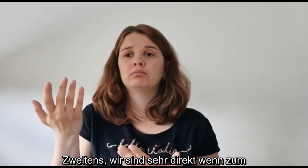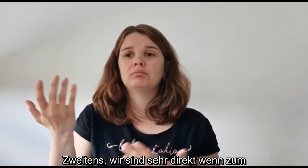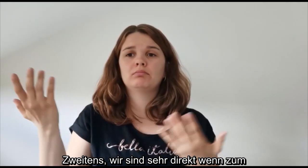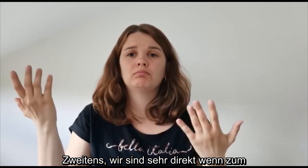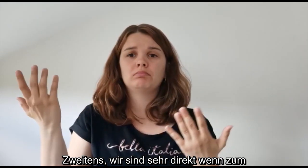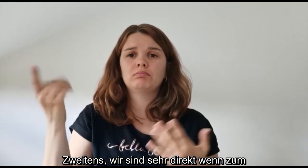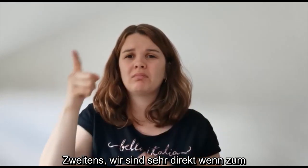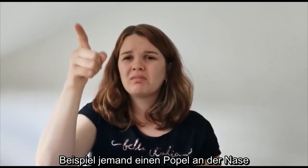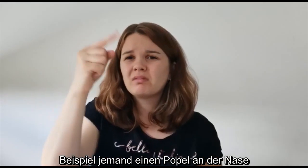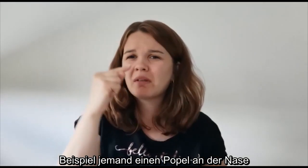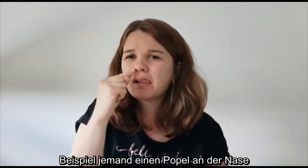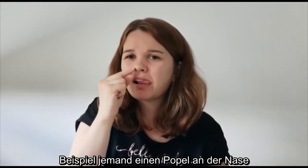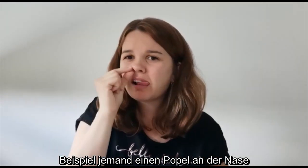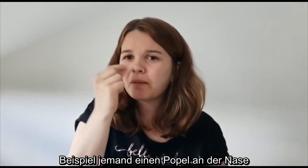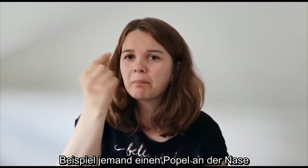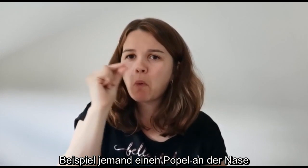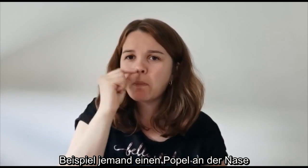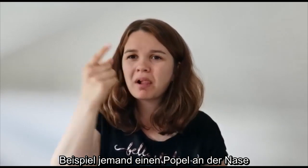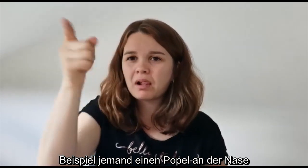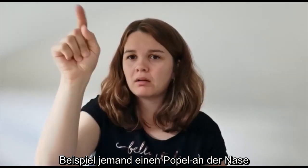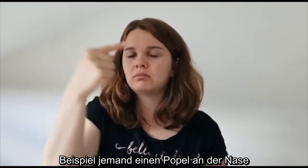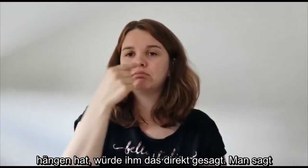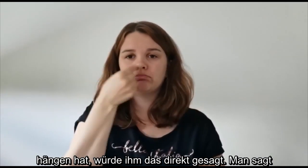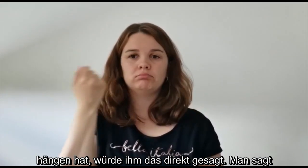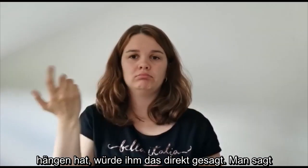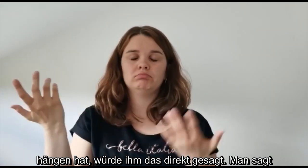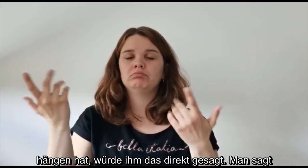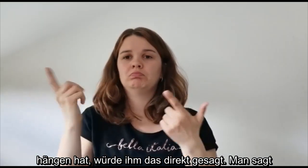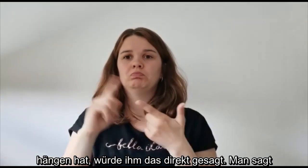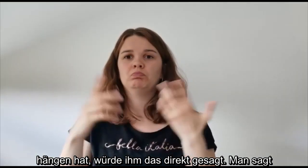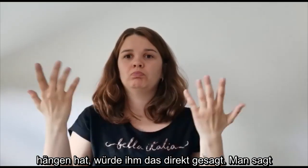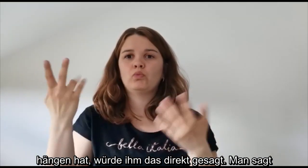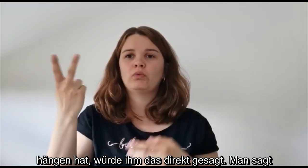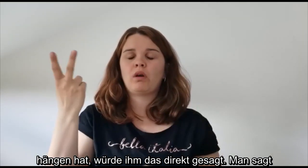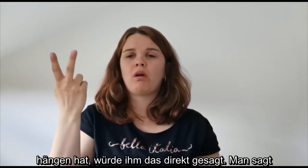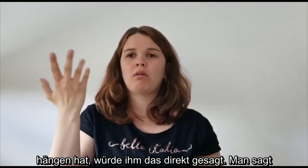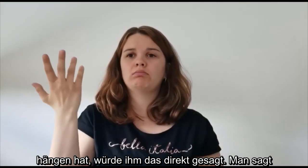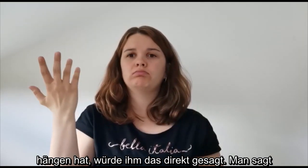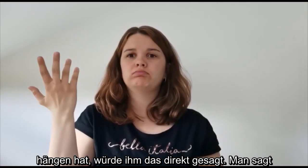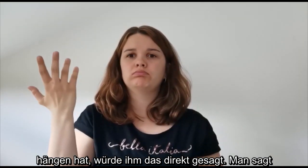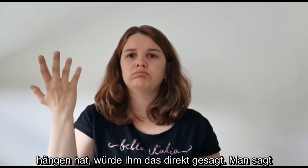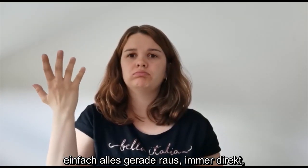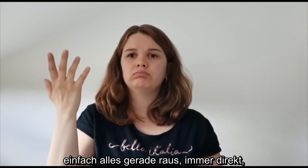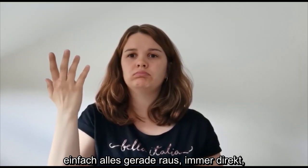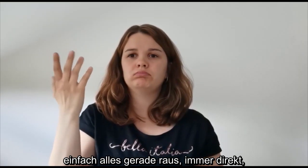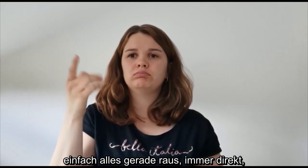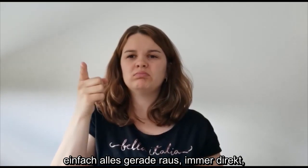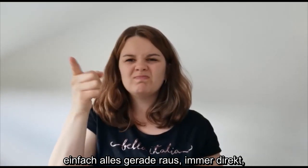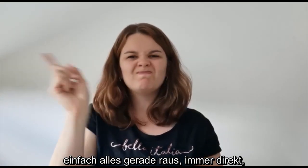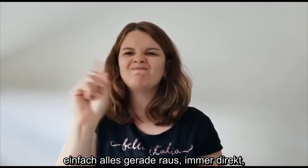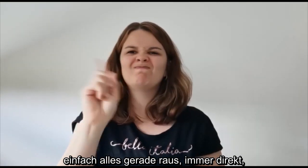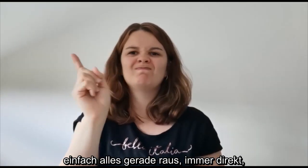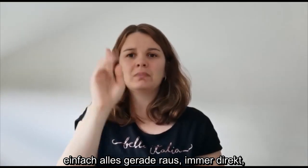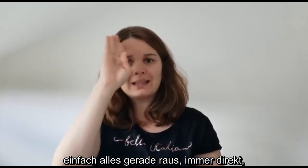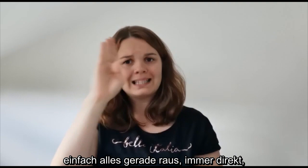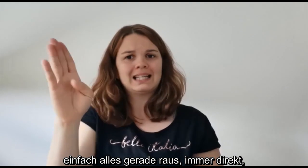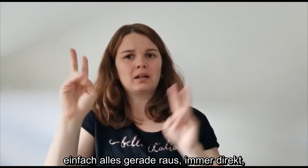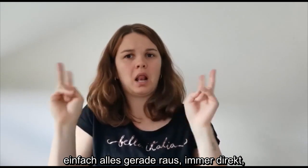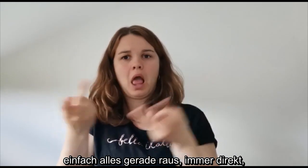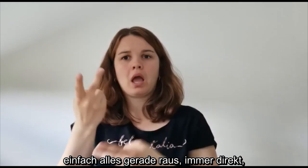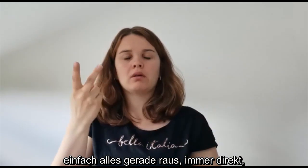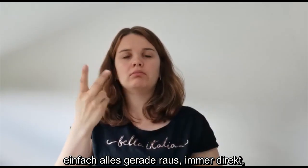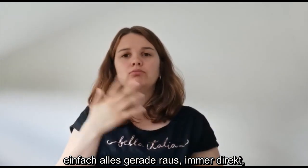Wenn zum Beispiel jemand einen Popel an der Nase hängen hat Wird ihm das direkt gesagt Man sagt einfach alles gerade raus